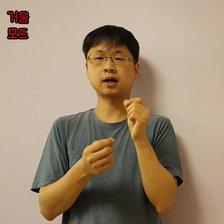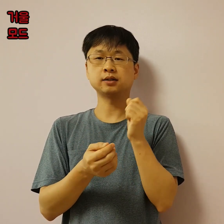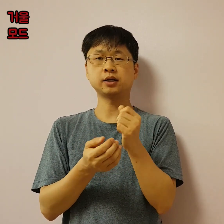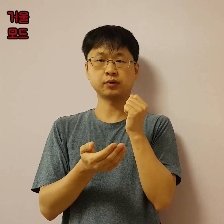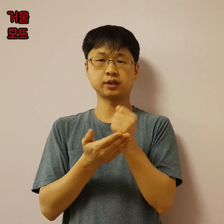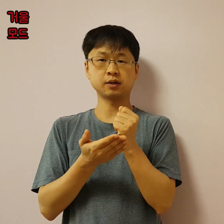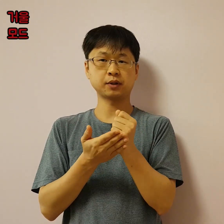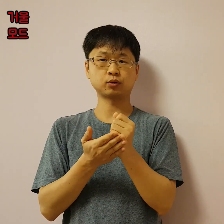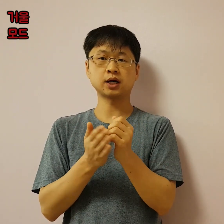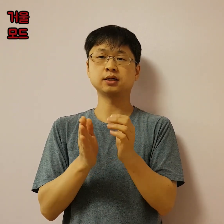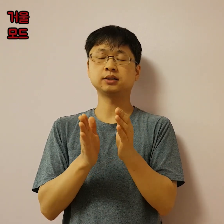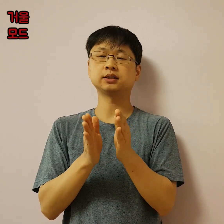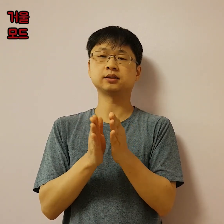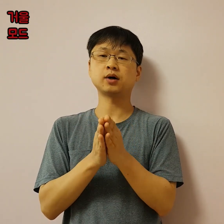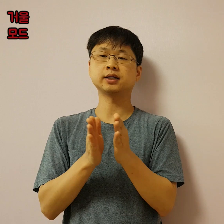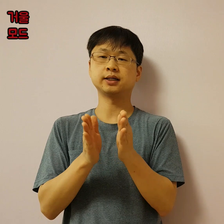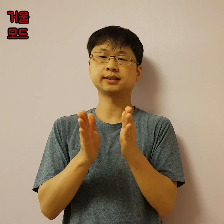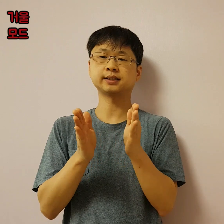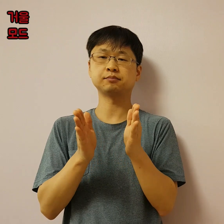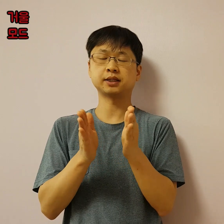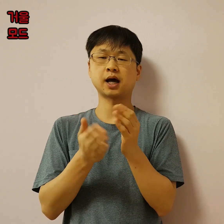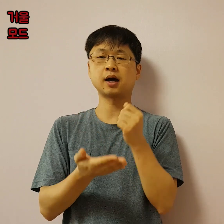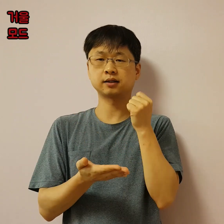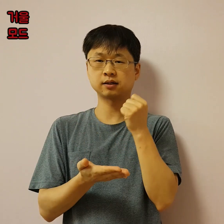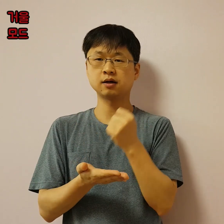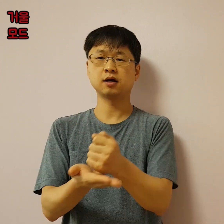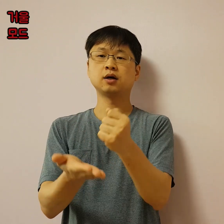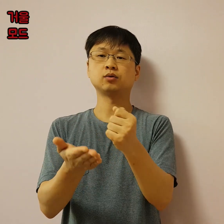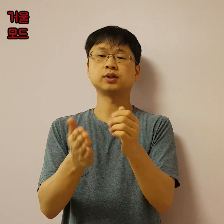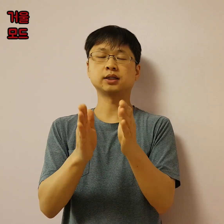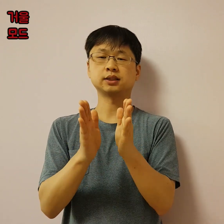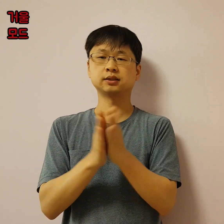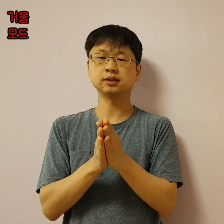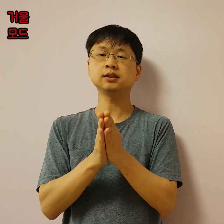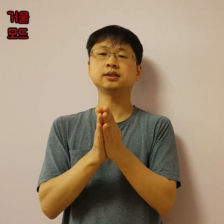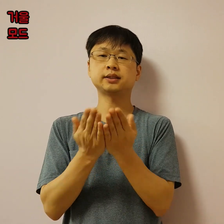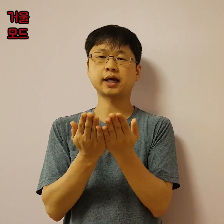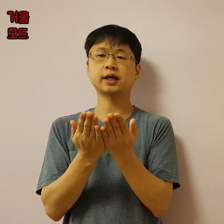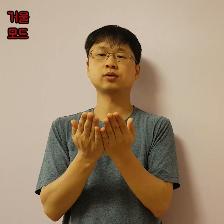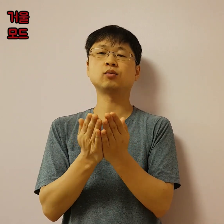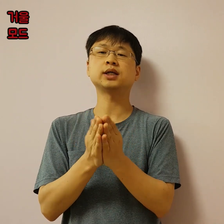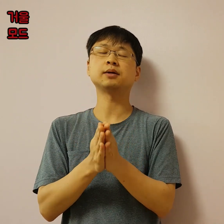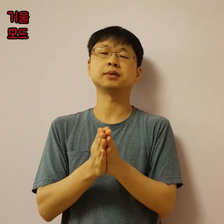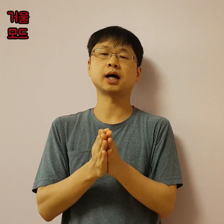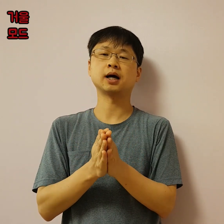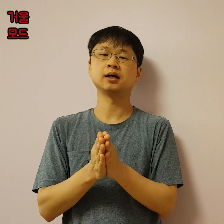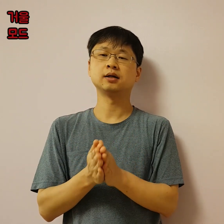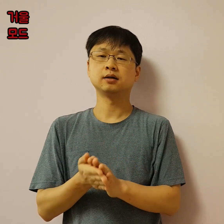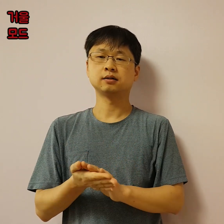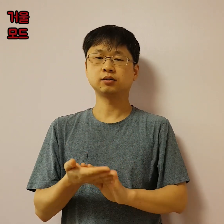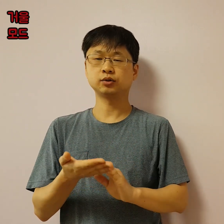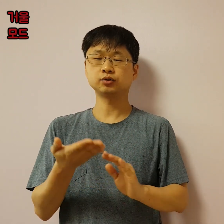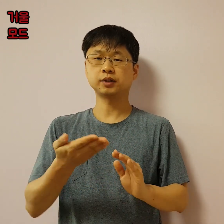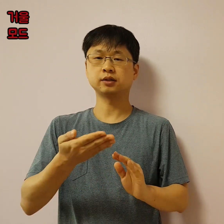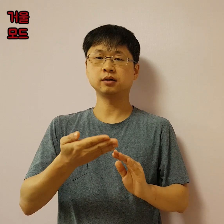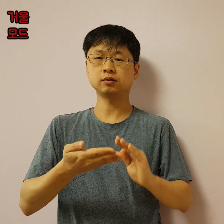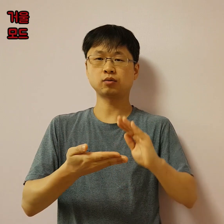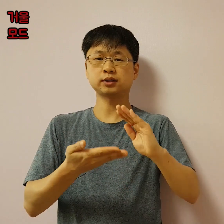때마다 은행원들이 옆에 도장을 찍어서 확인을 했었습니다. 그래서 도장 찍는 책, 통장입니다. 그리고 요즘에는